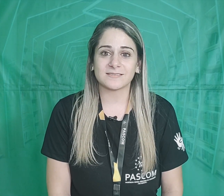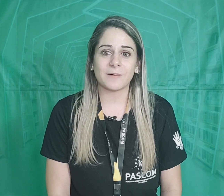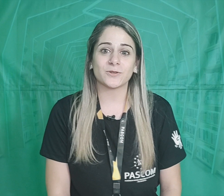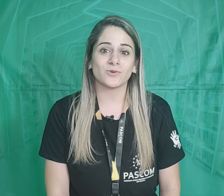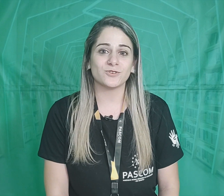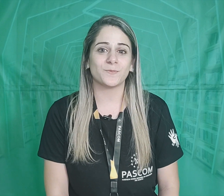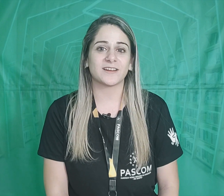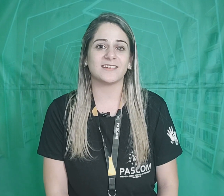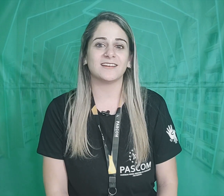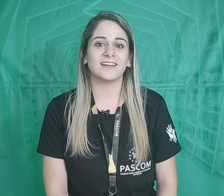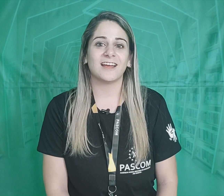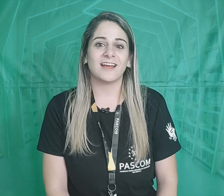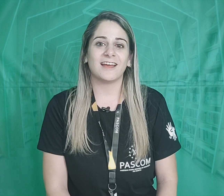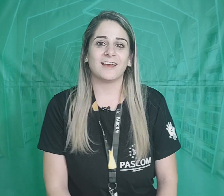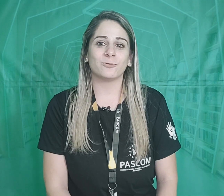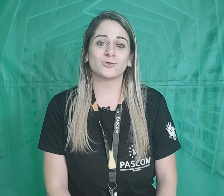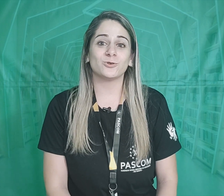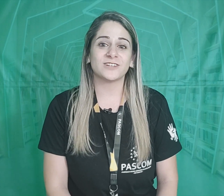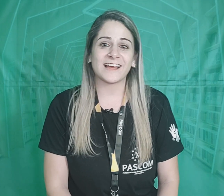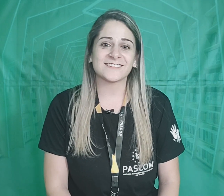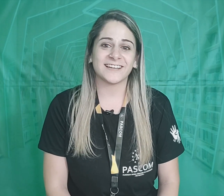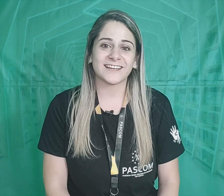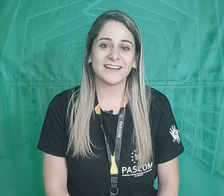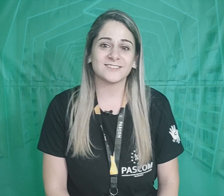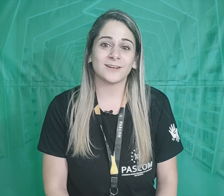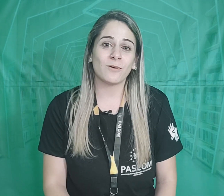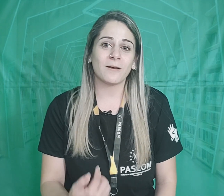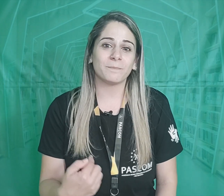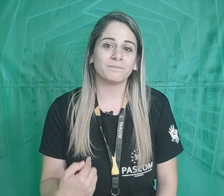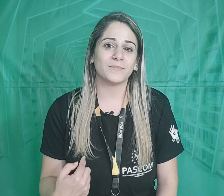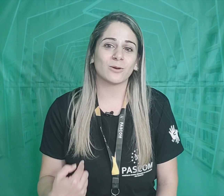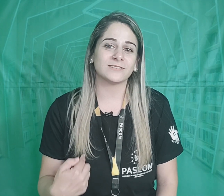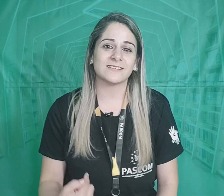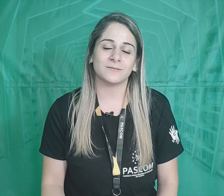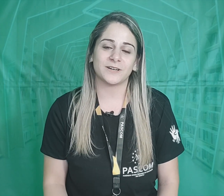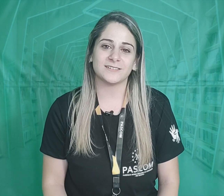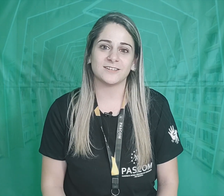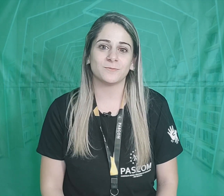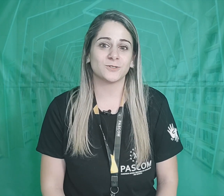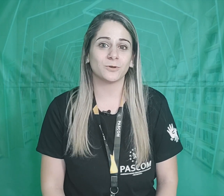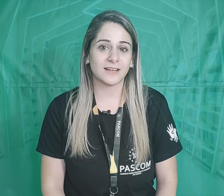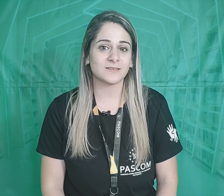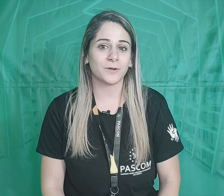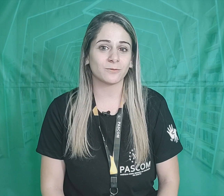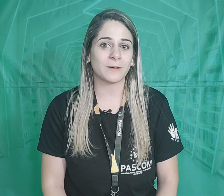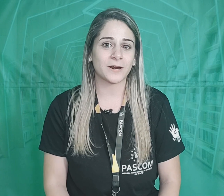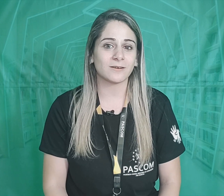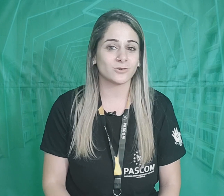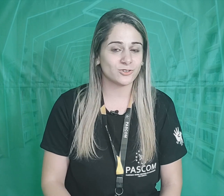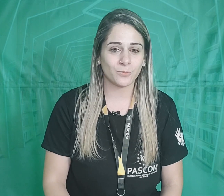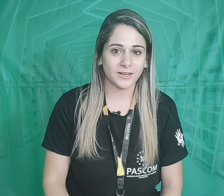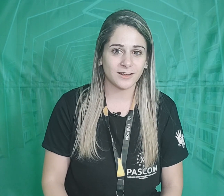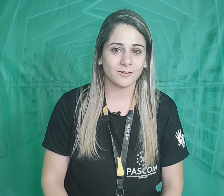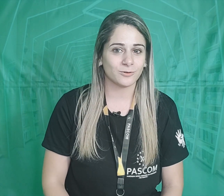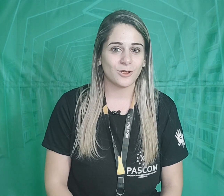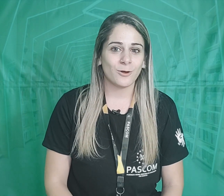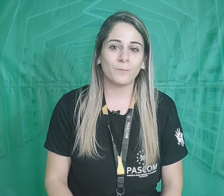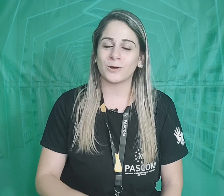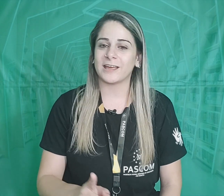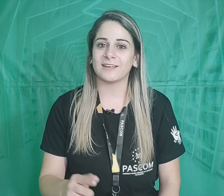capacitar pessoas para que os surdos chegassem na igreja e não perguntassem para a gente, mas pudessem perguntar para elas onde é o banheiro, o porquê que